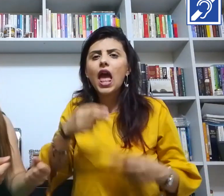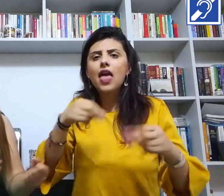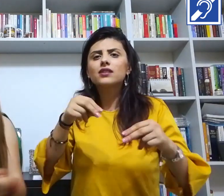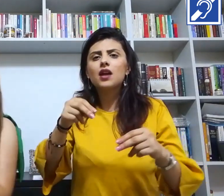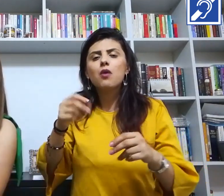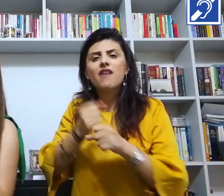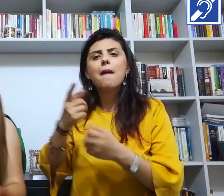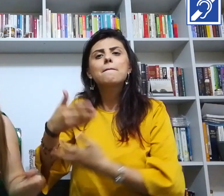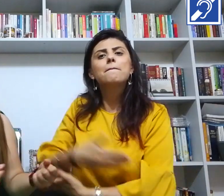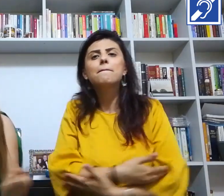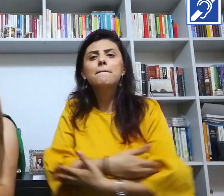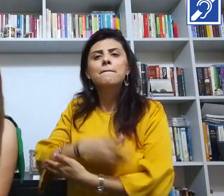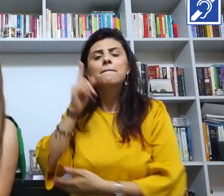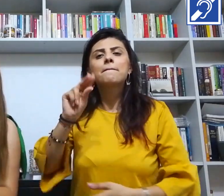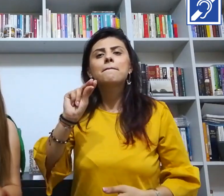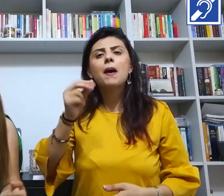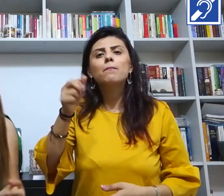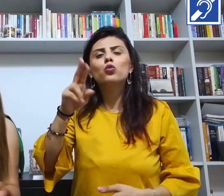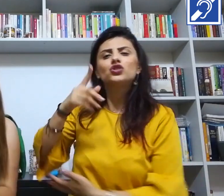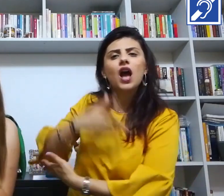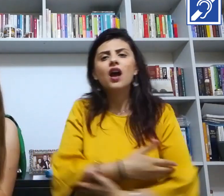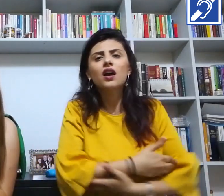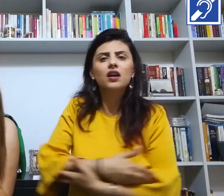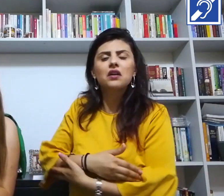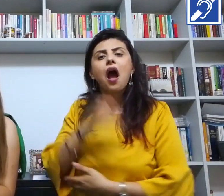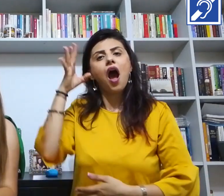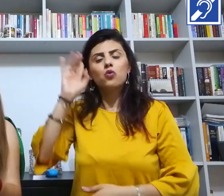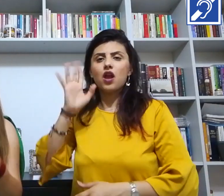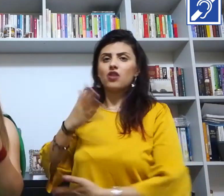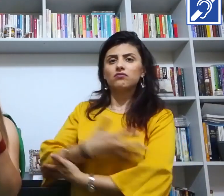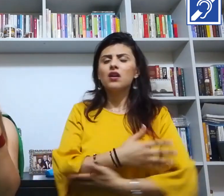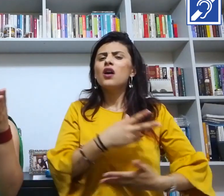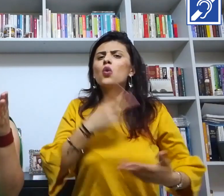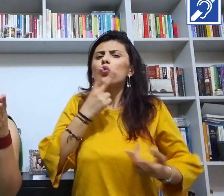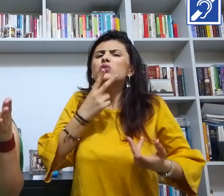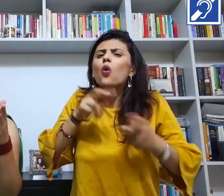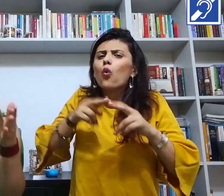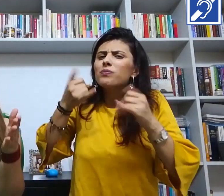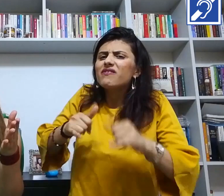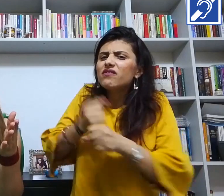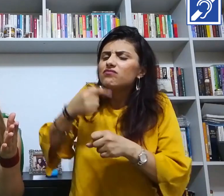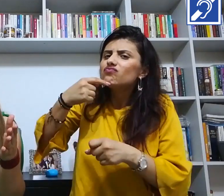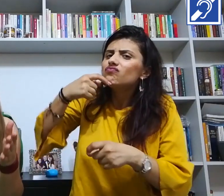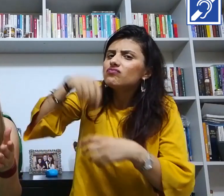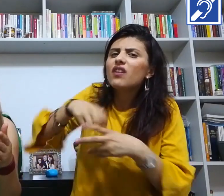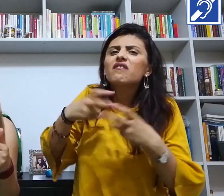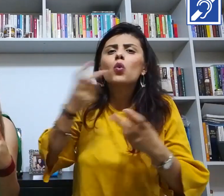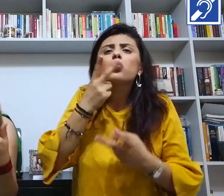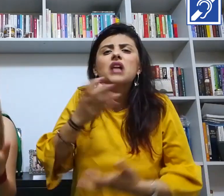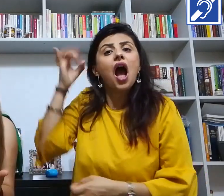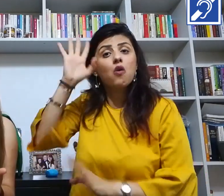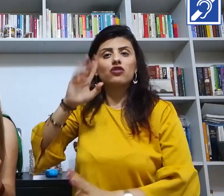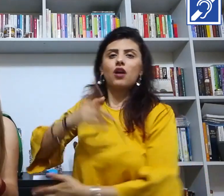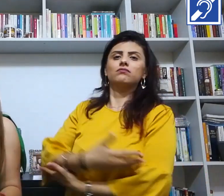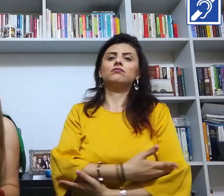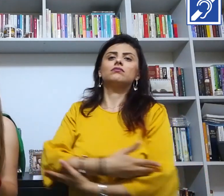leagănă păpușa fără să înțeleagă ce se întâmplă sau învârte roțile unei mașini fără să fie